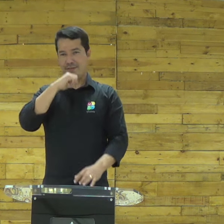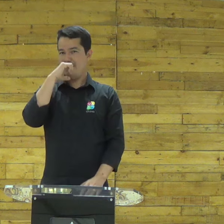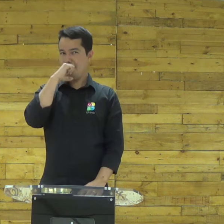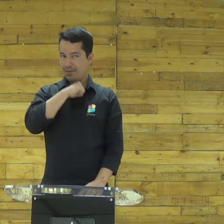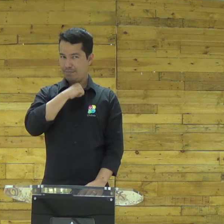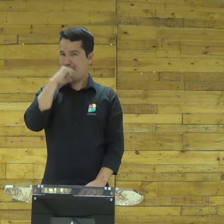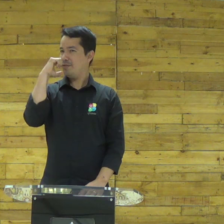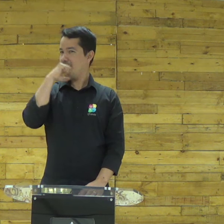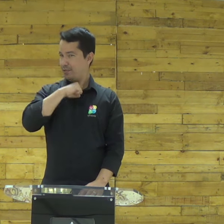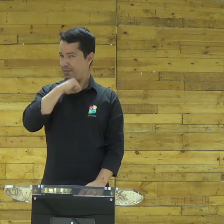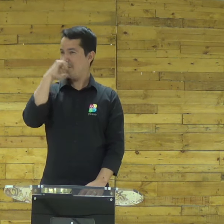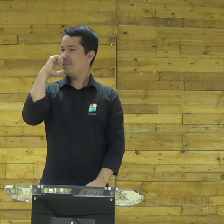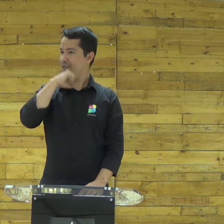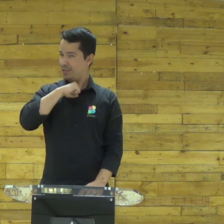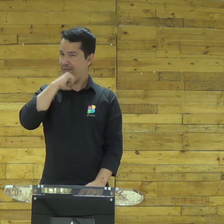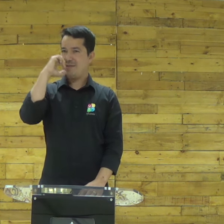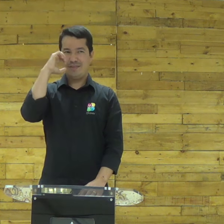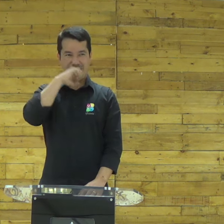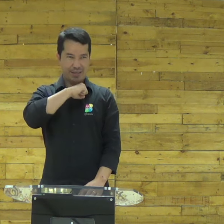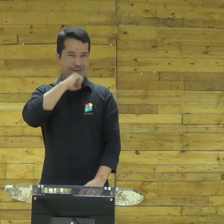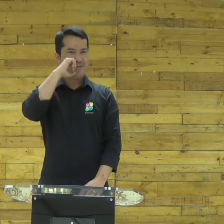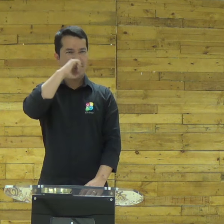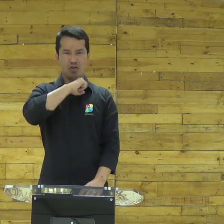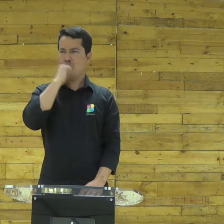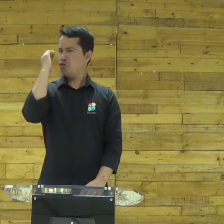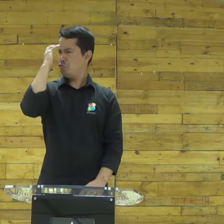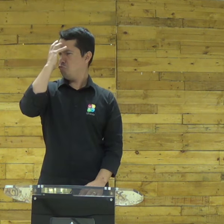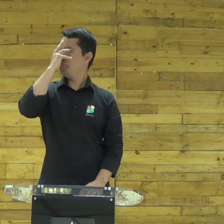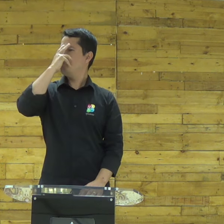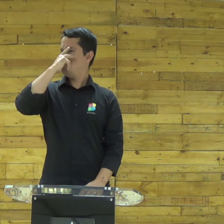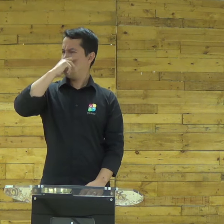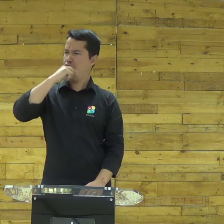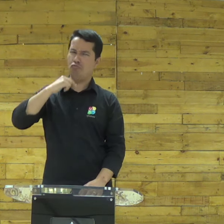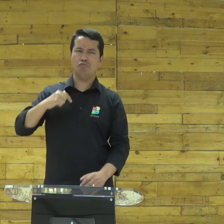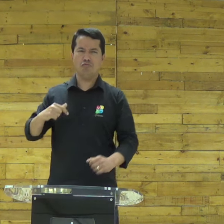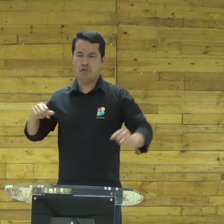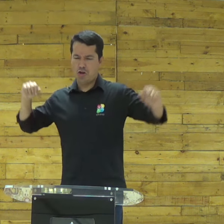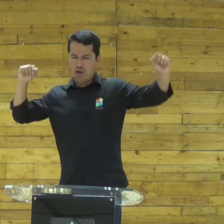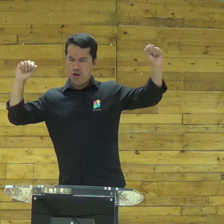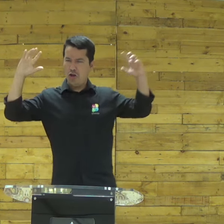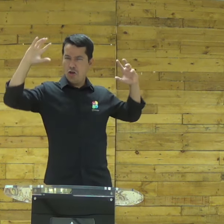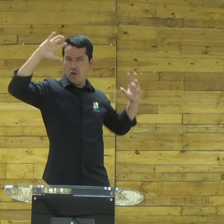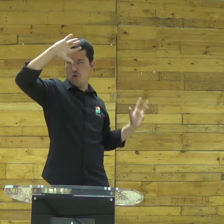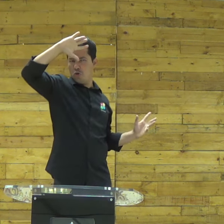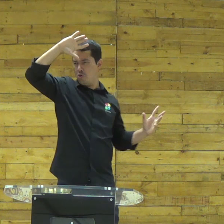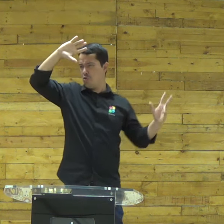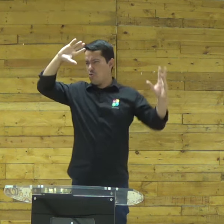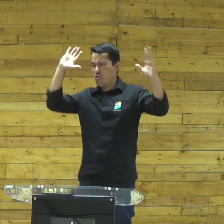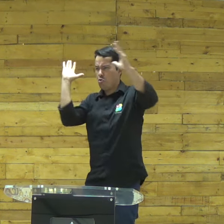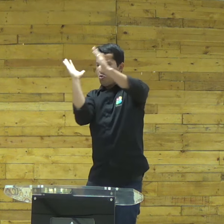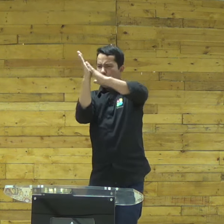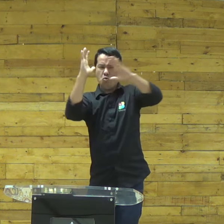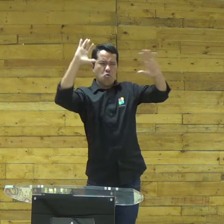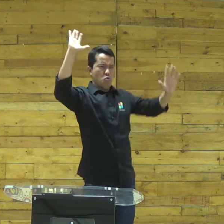você pode vir à igreja todo sábado todo sábado vem bonito chega aqui faz